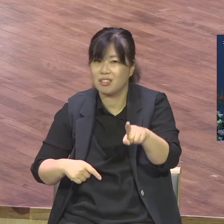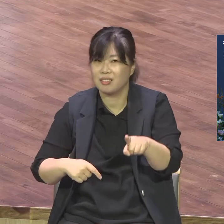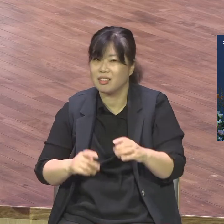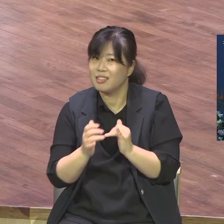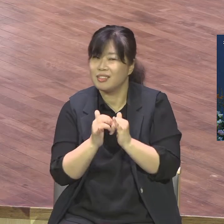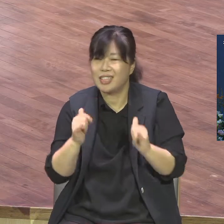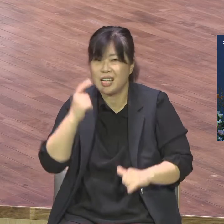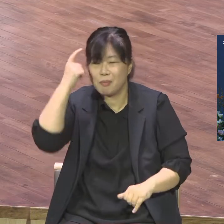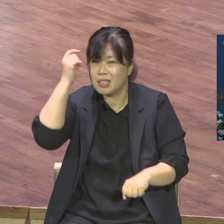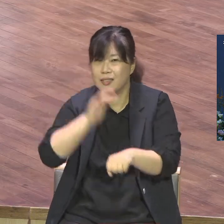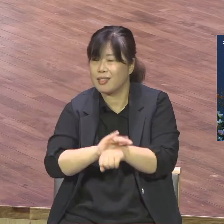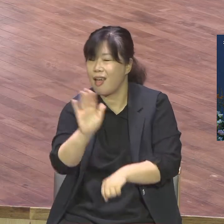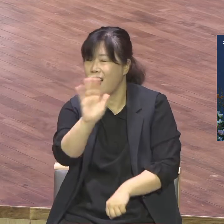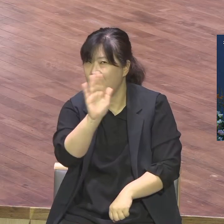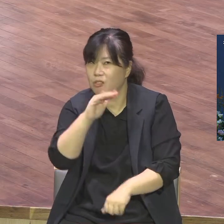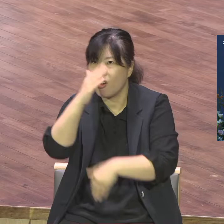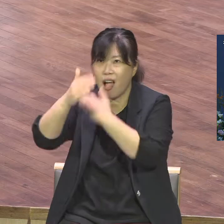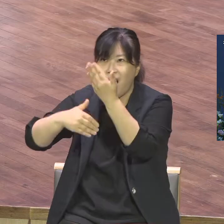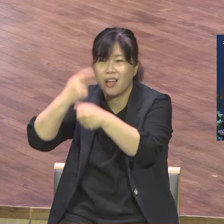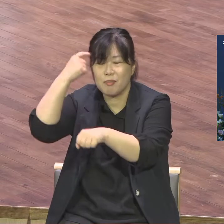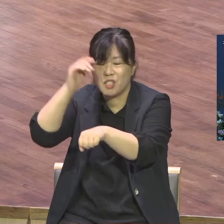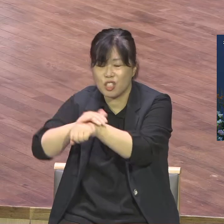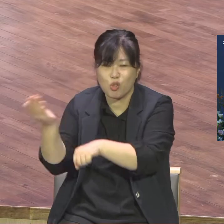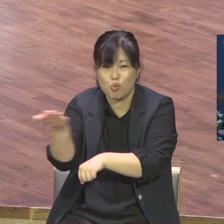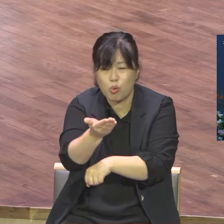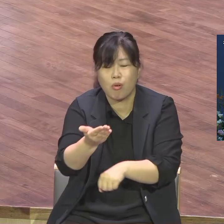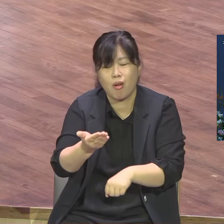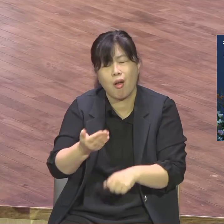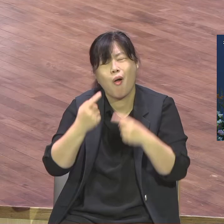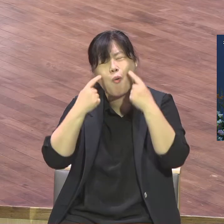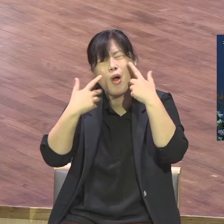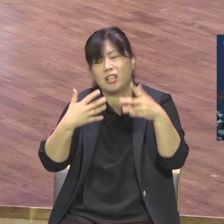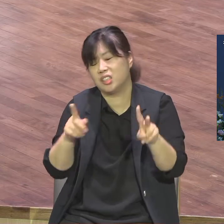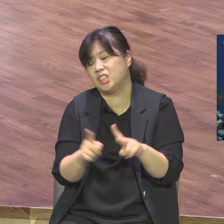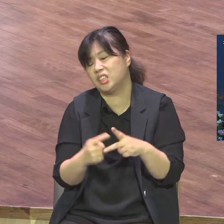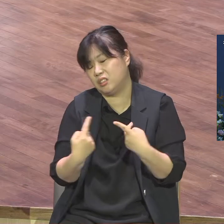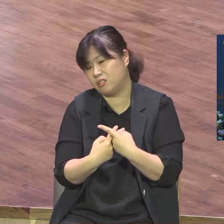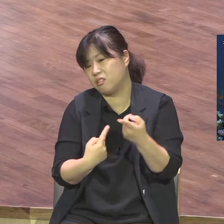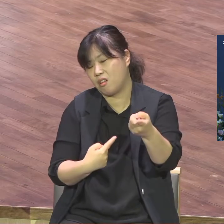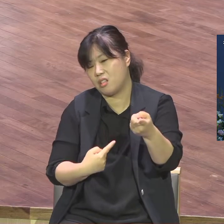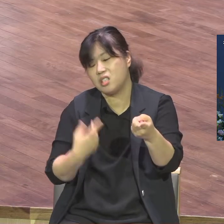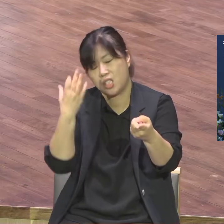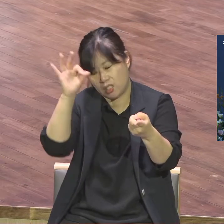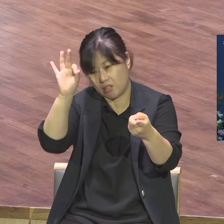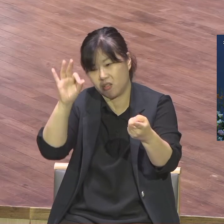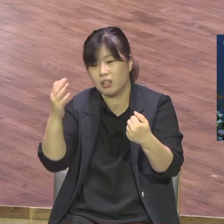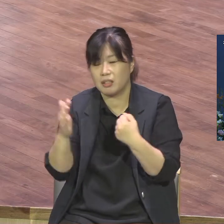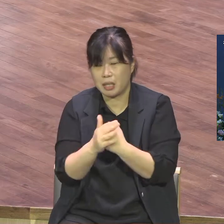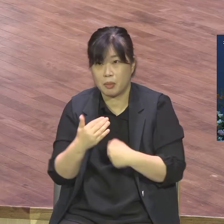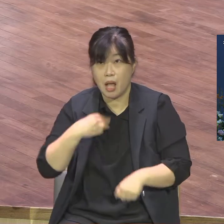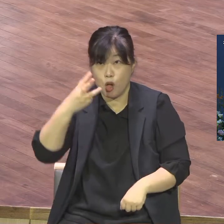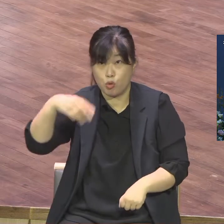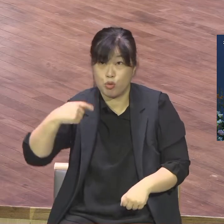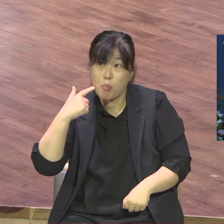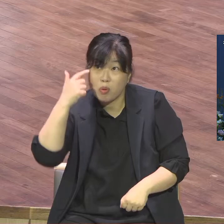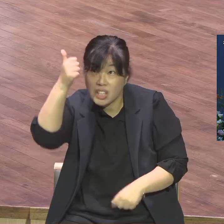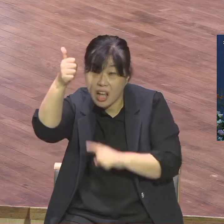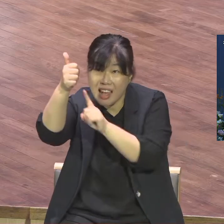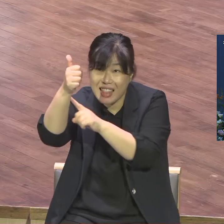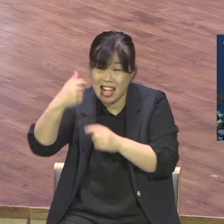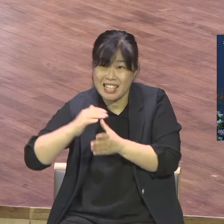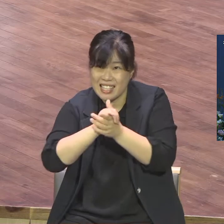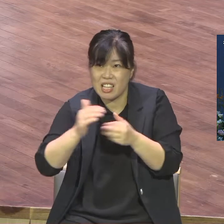메시지를 저렇게 열 번씩 할 수가 없어요. 아 하나님 주시구나. 이거는 기가 막힌 하나님이 어쩌면 이렇게 머리가